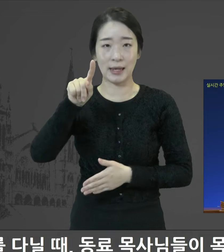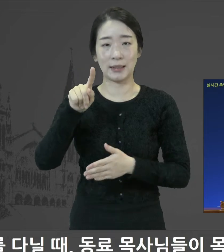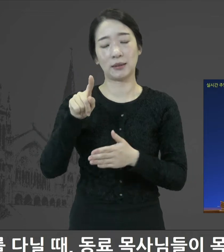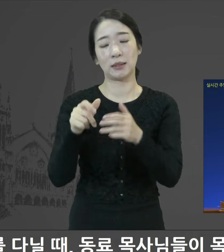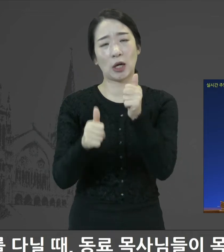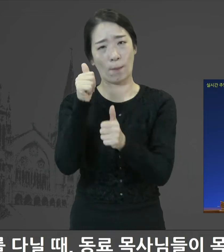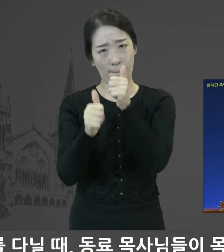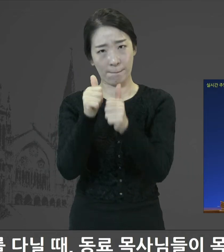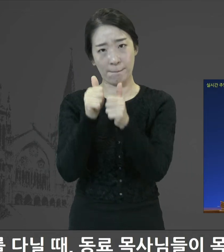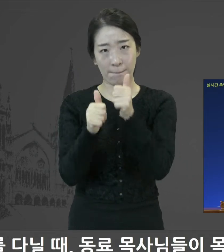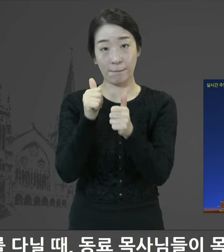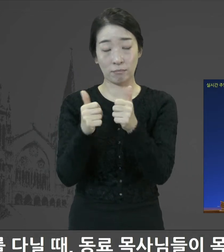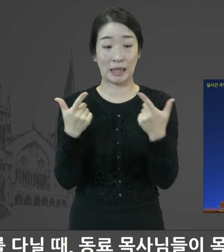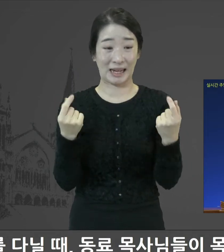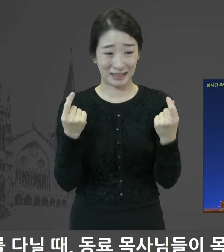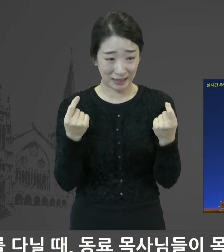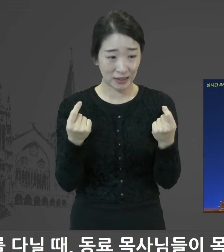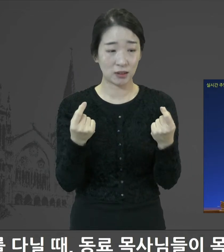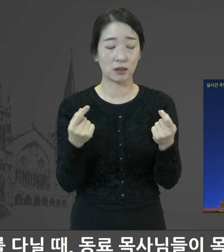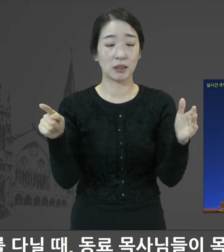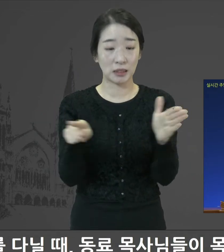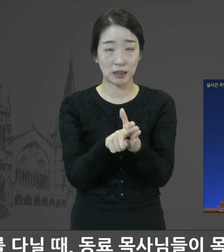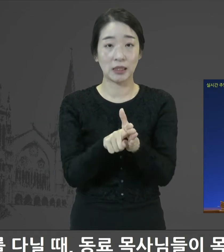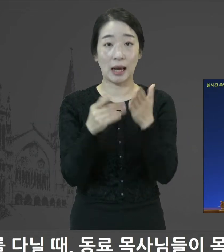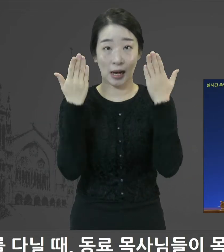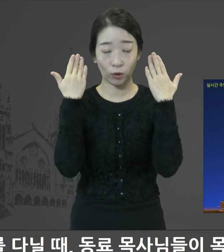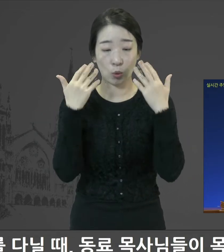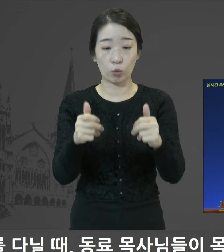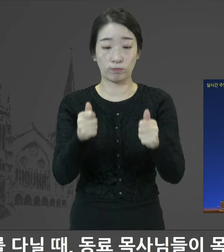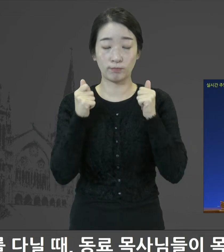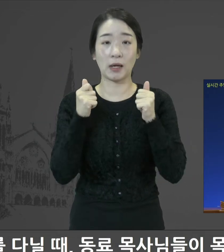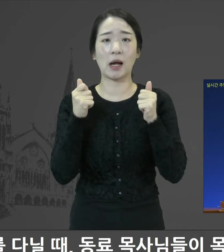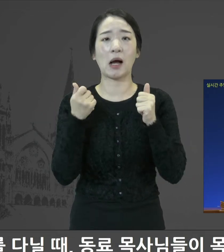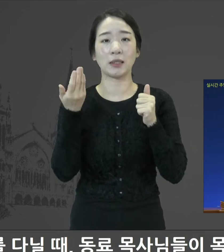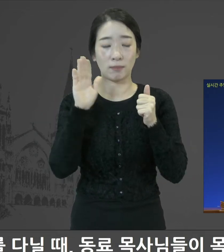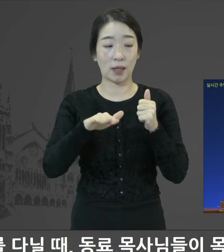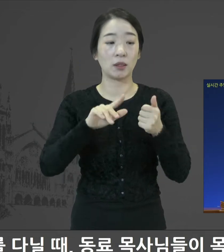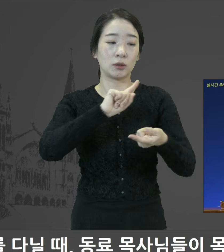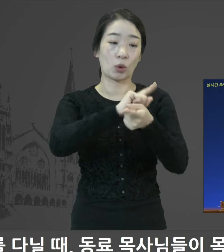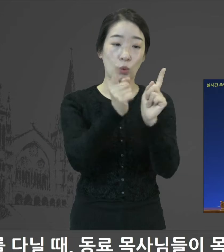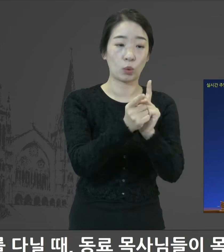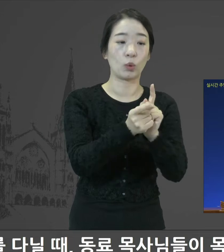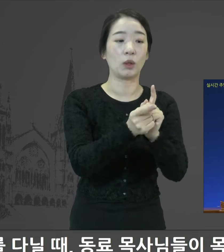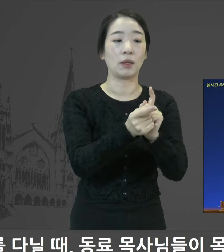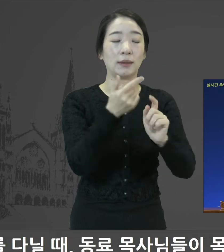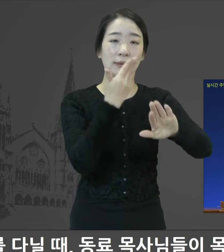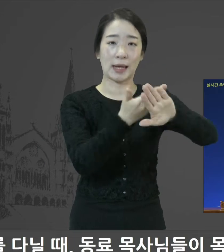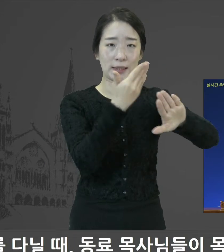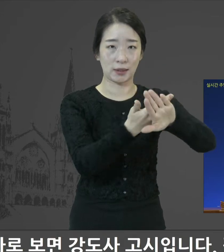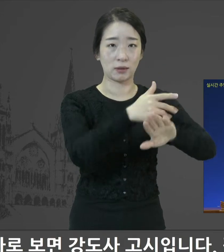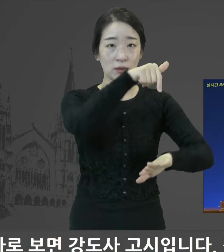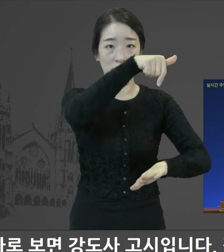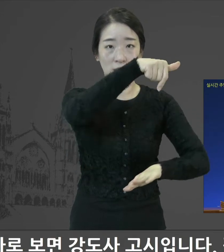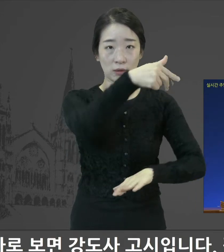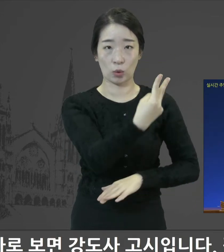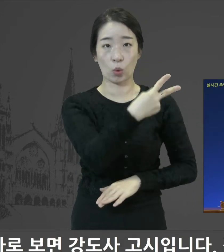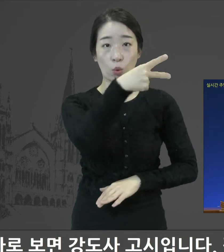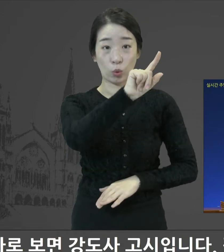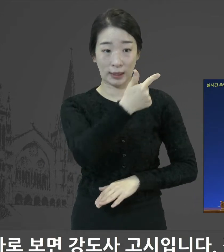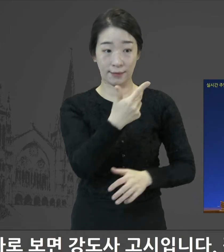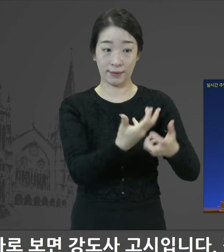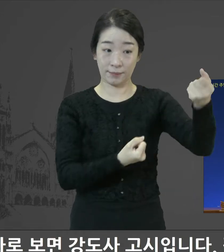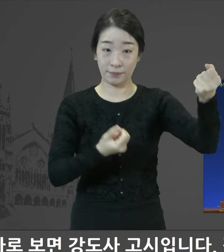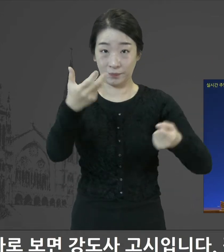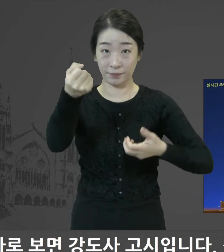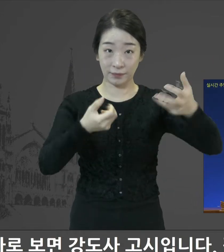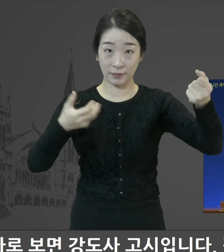같은 교단에 가지 않습니다. 이제 같은 신학교를 나왔어도 이제 다른 교단으로 좀 갈라지는데, 어떤 교단의 신학교